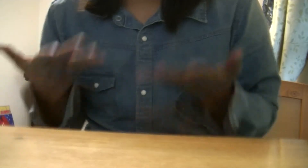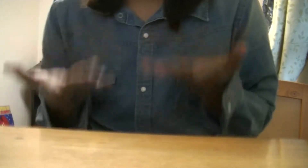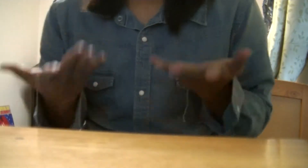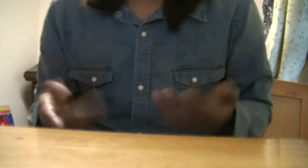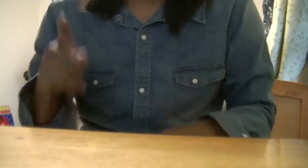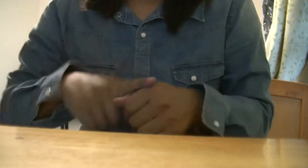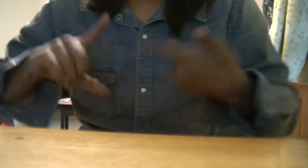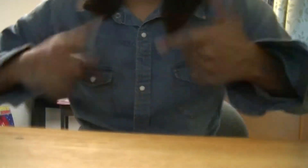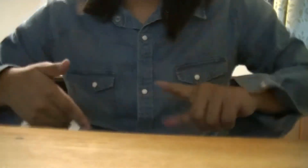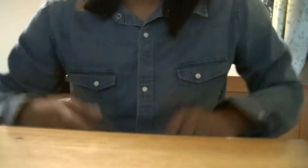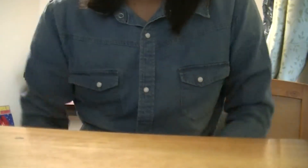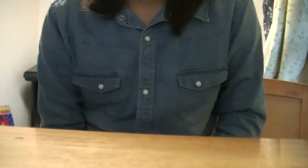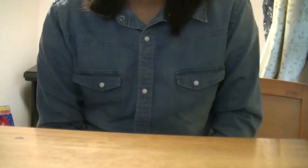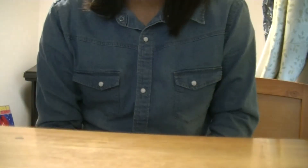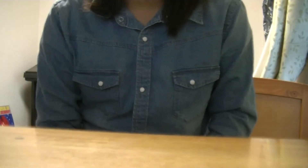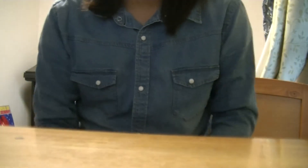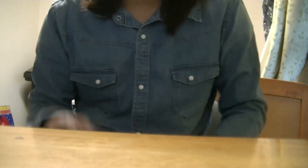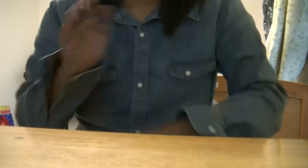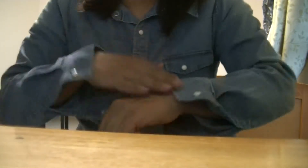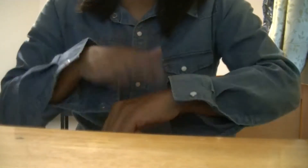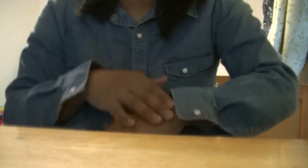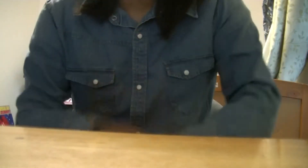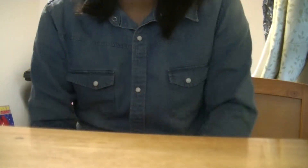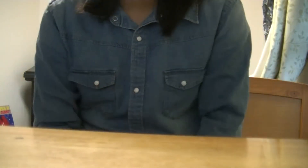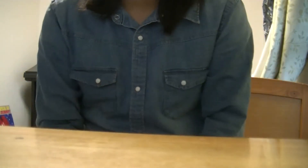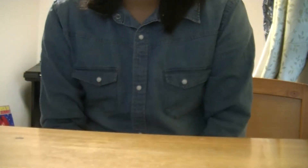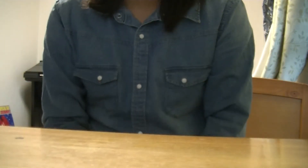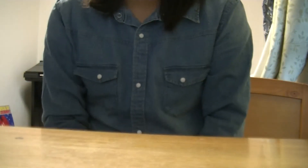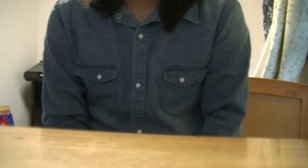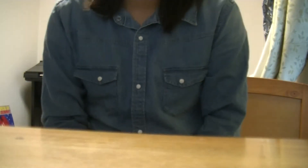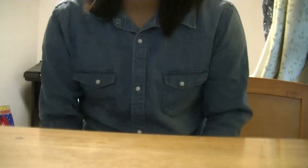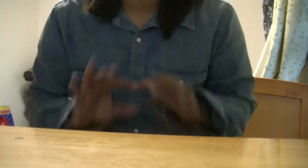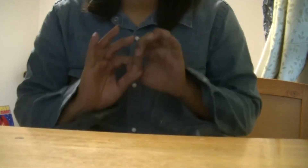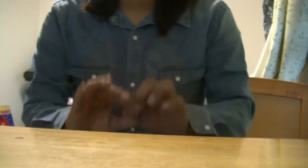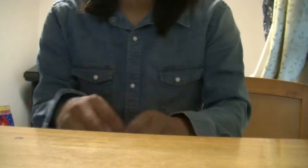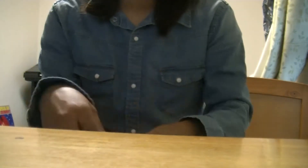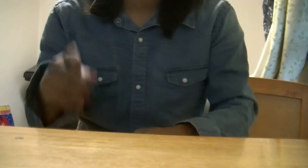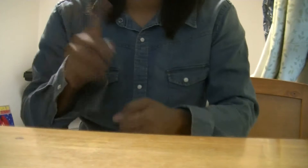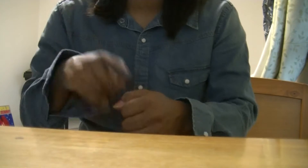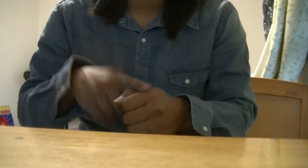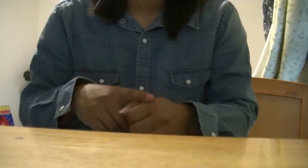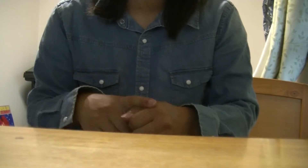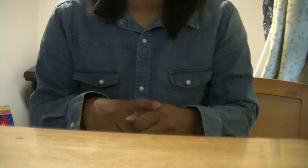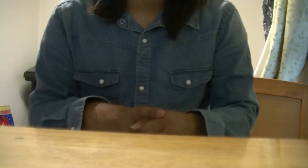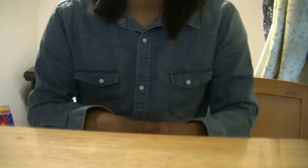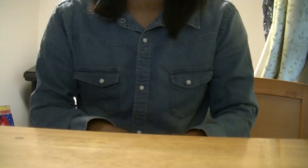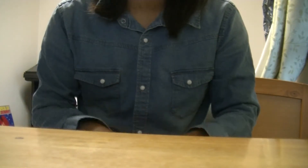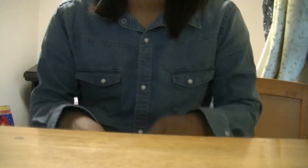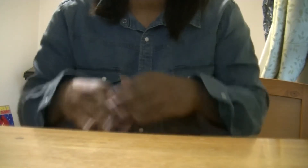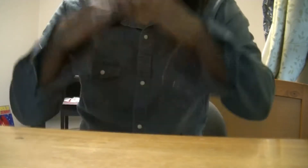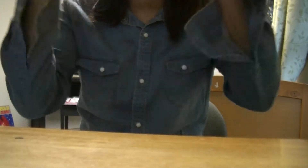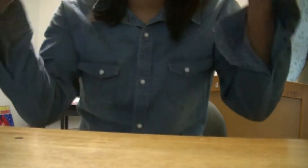ない手段です。じゃあ宿題の目的を今からオードリー・ヘップバーンの言葉で紹介し